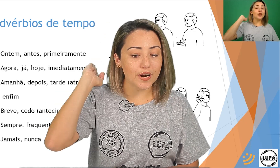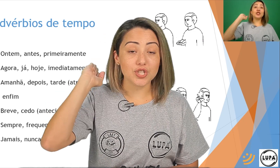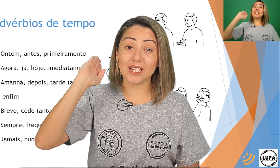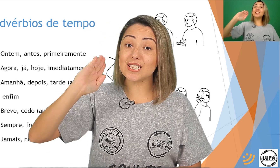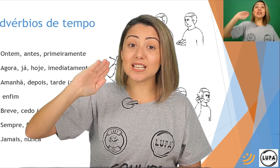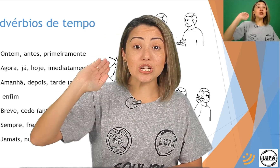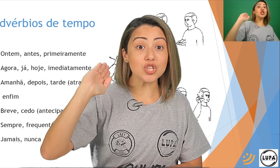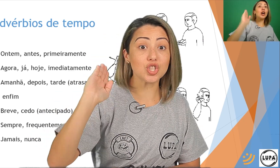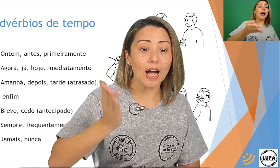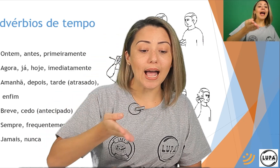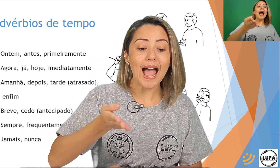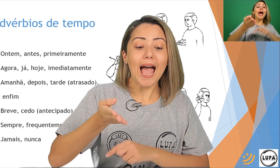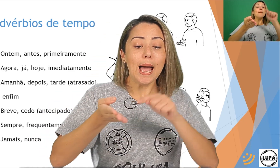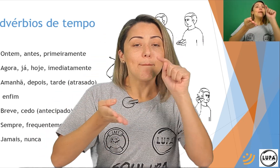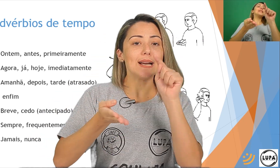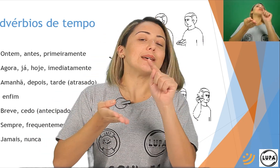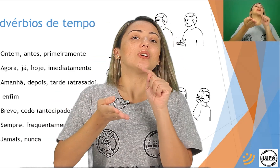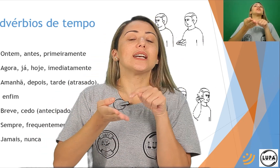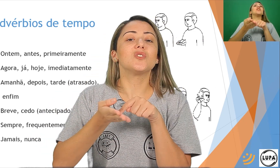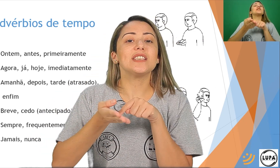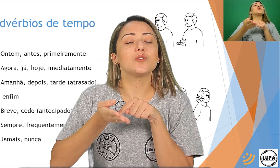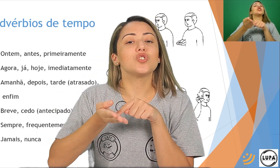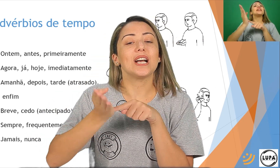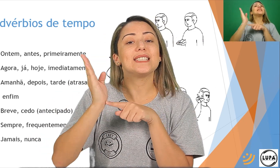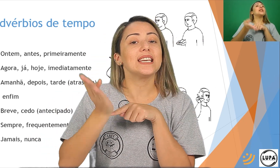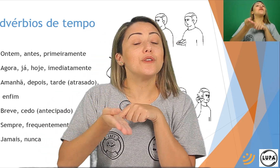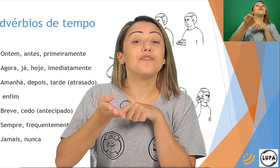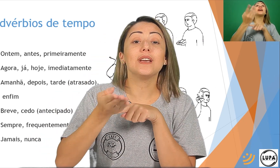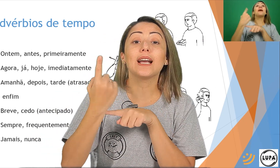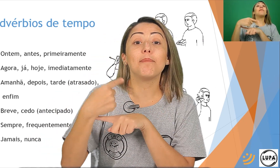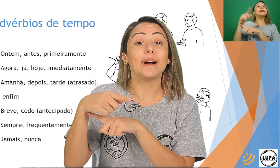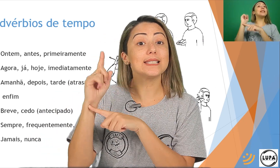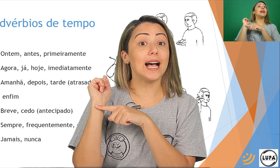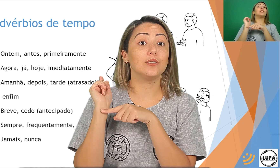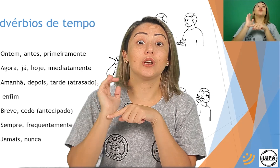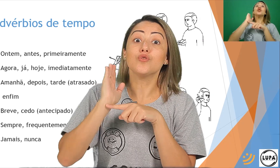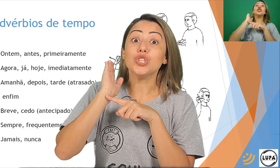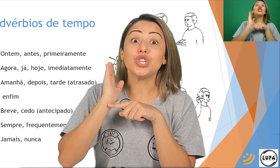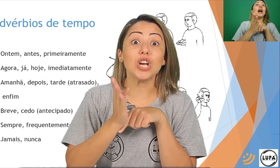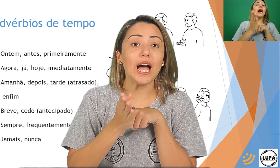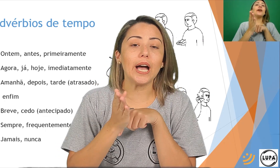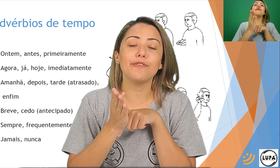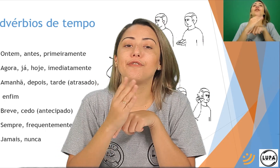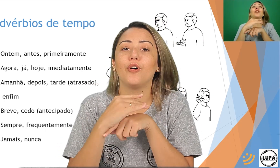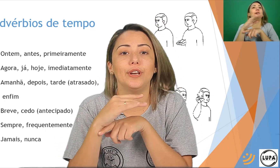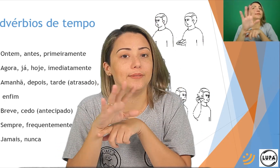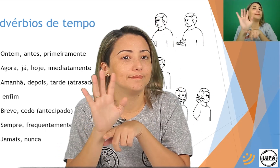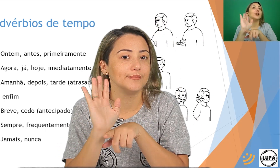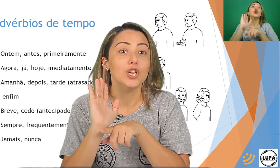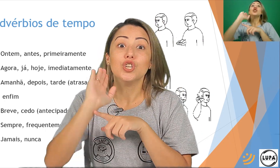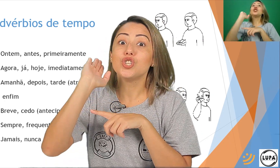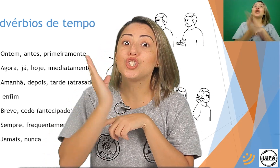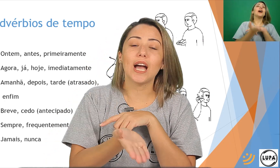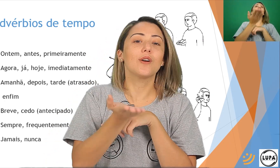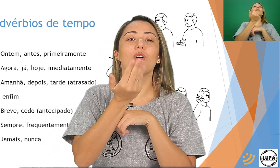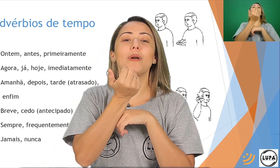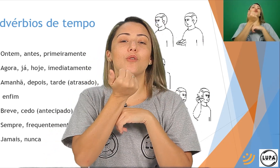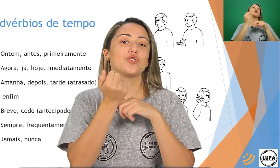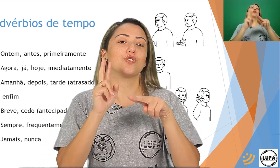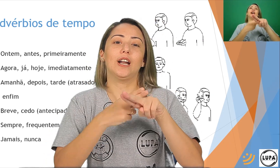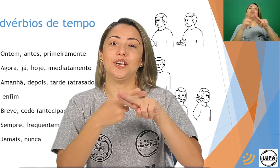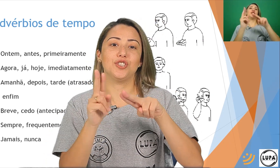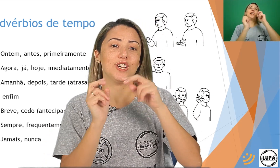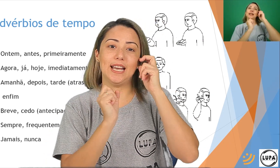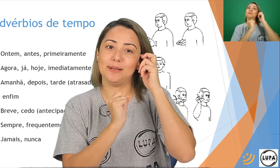pontual na frente, tem que ser já. Percebam que às vezes o já significa passado, então já foi. Já